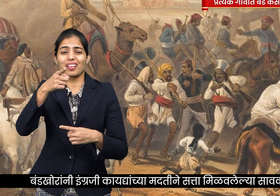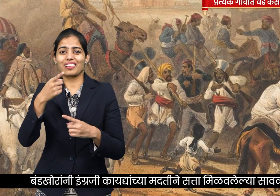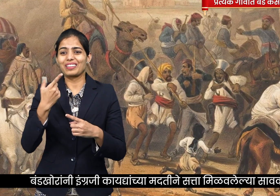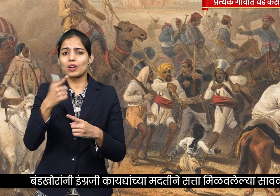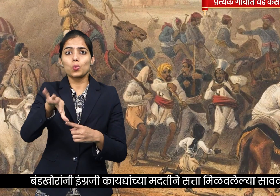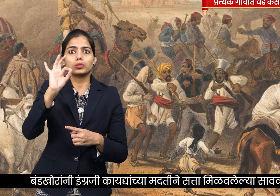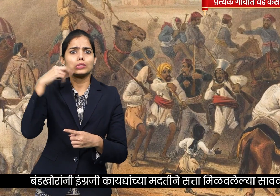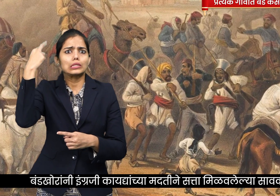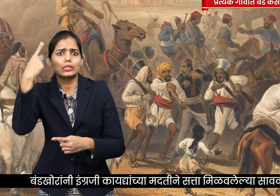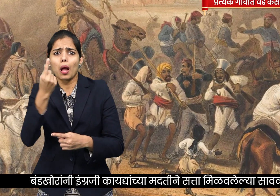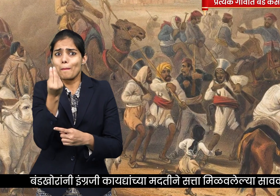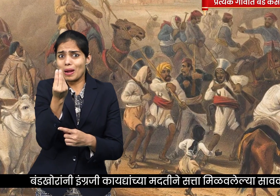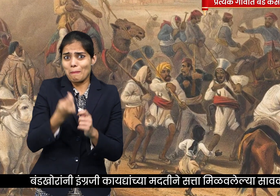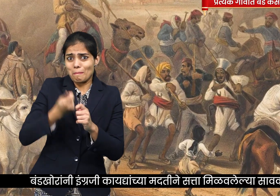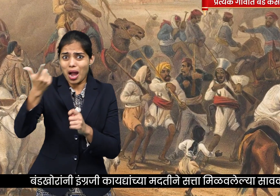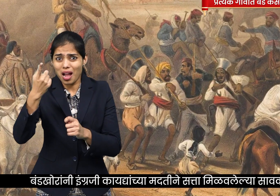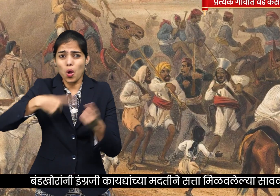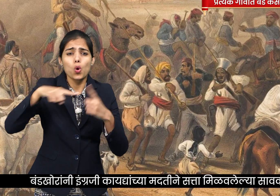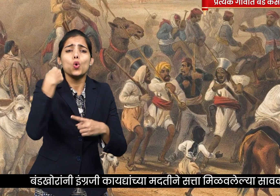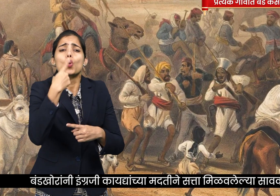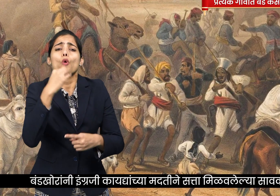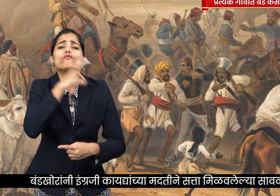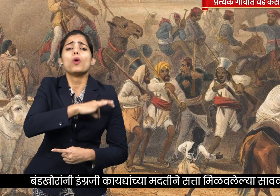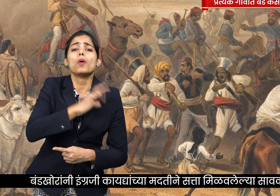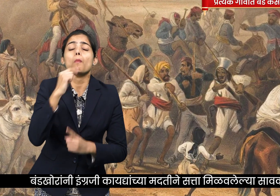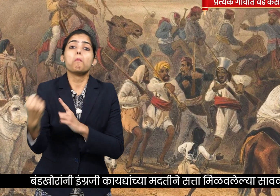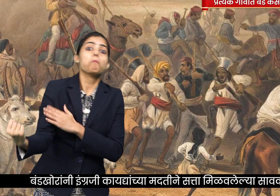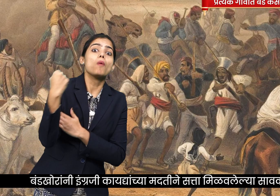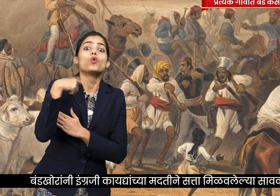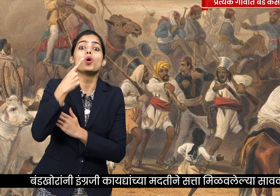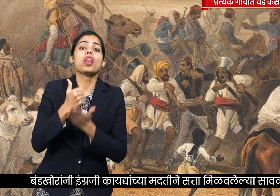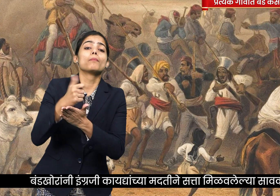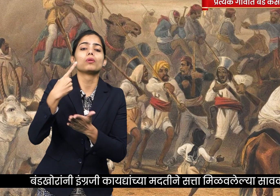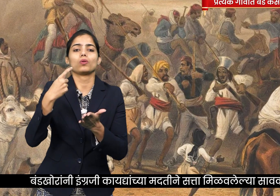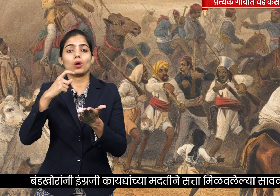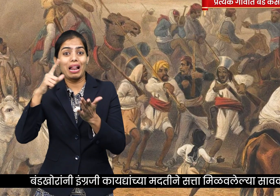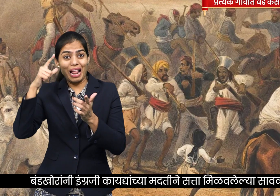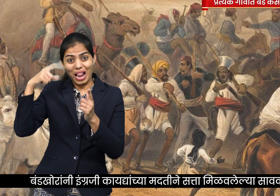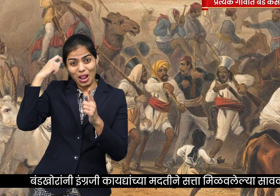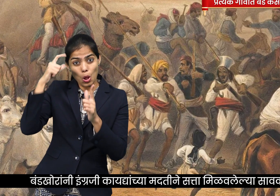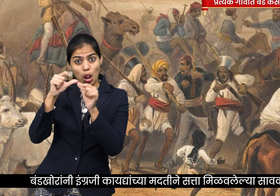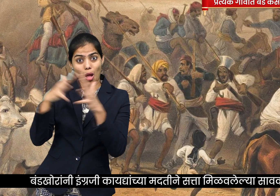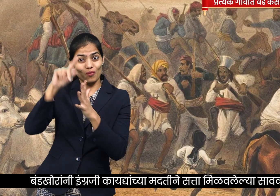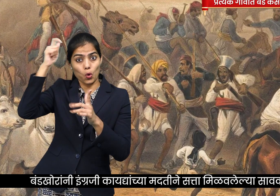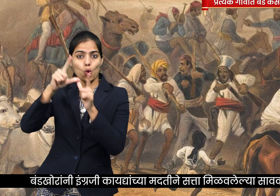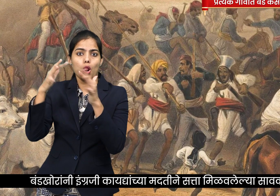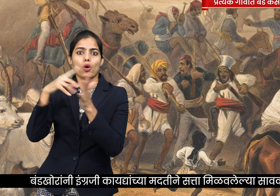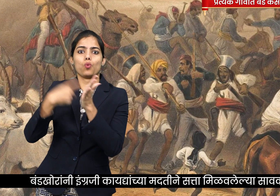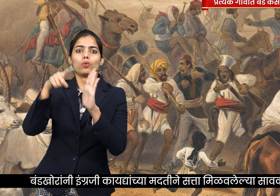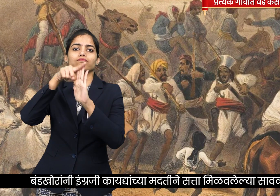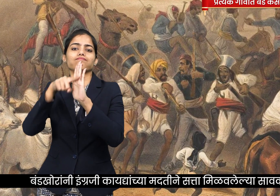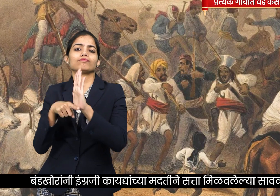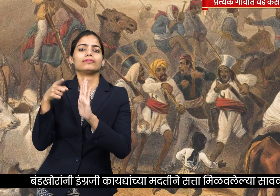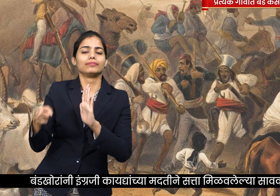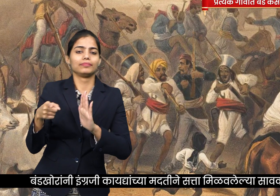बंडखोरांनी इंग्रजी कायद्याच्या मदतीने सत्ता मिळवलेल्या सावकारांनाही